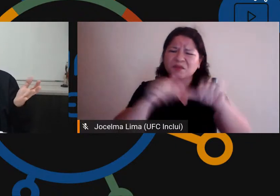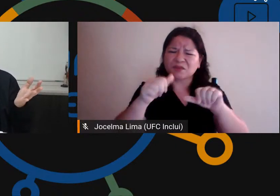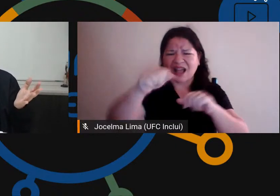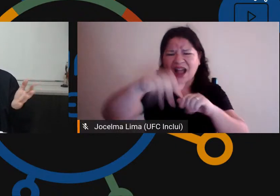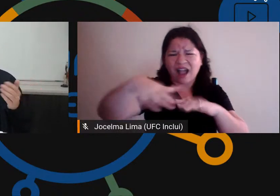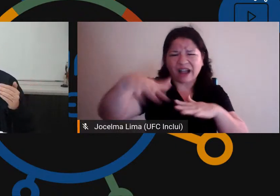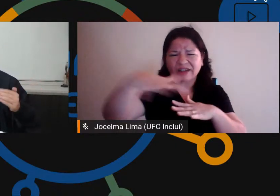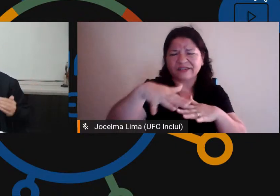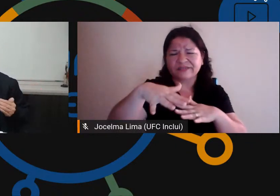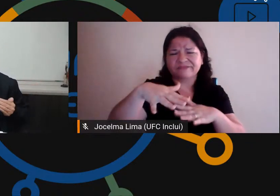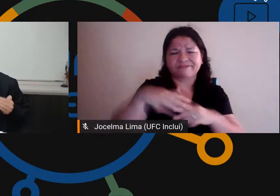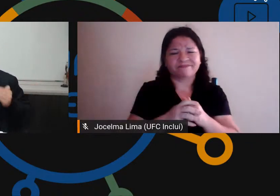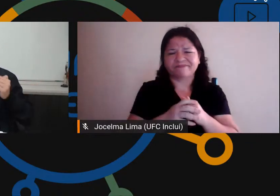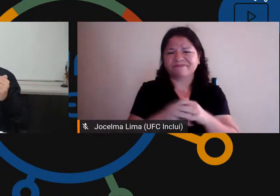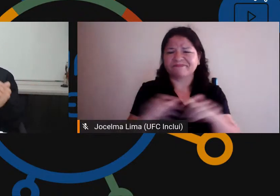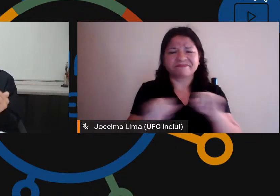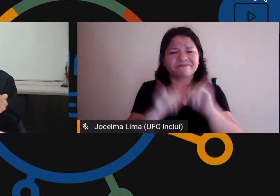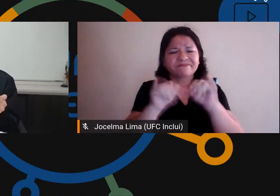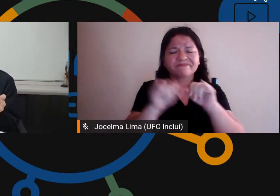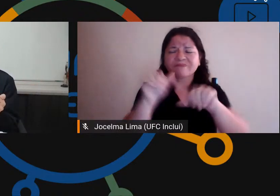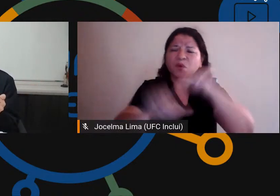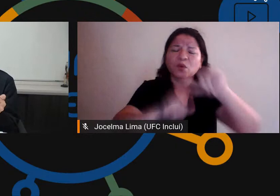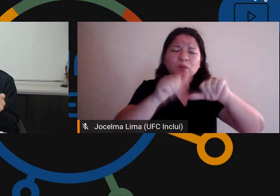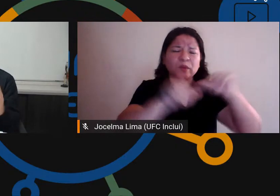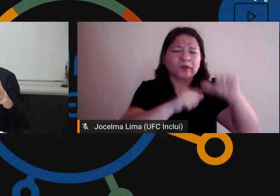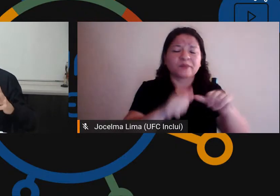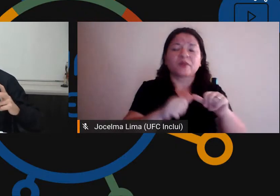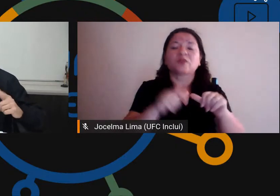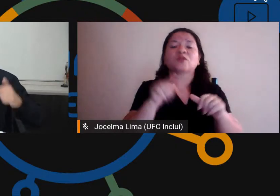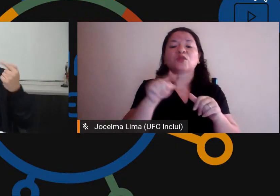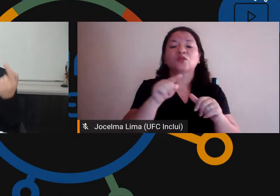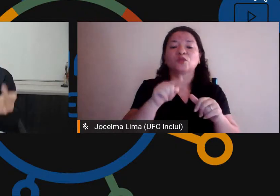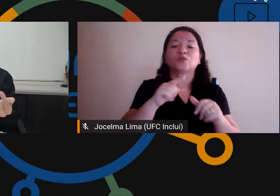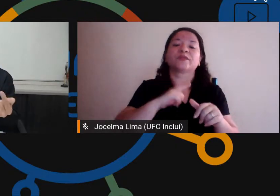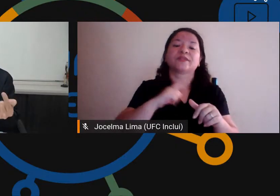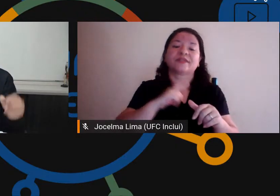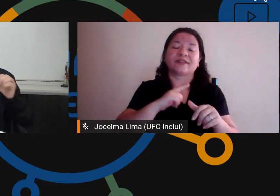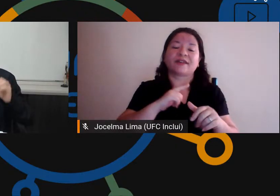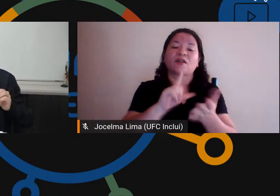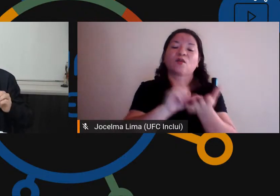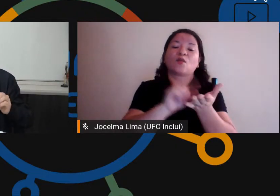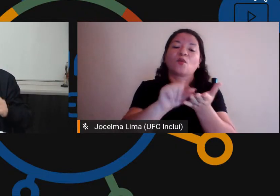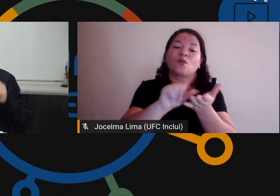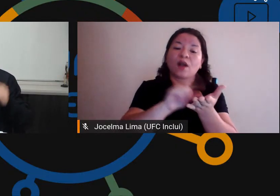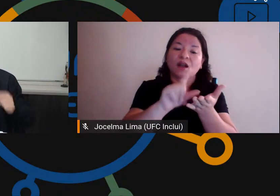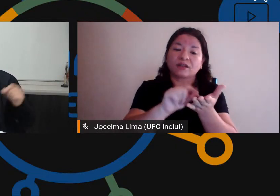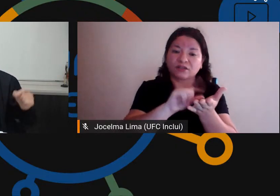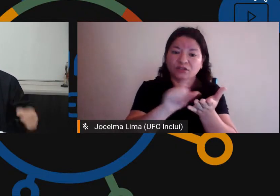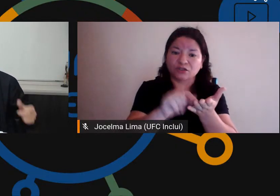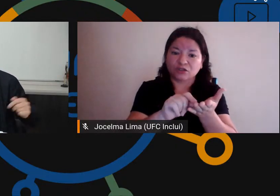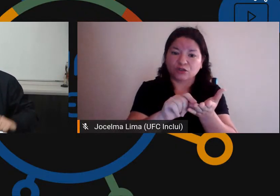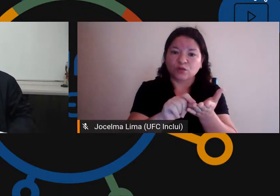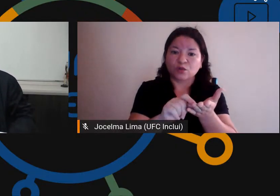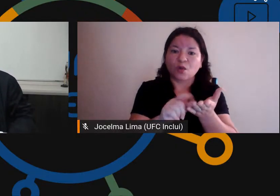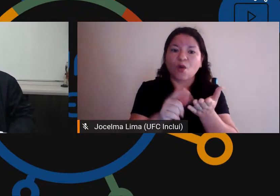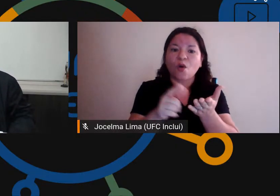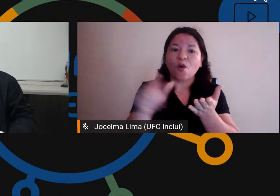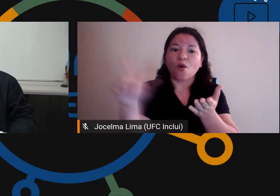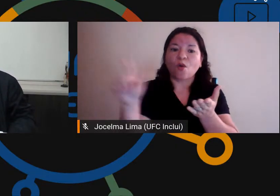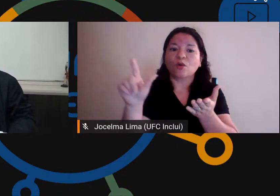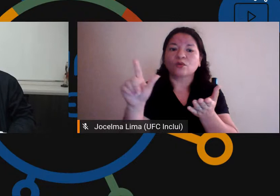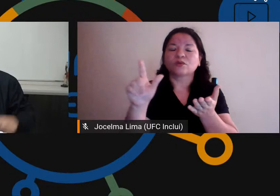áreas. Você faz um artigo de revisão para dar um panorama mais amplo do que aquele contido nos trabalhos que você